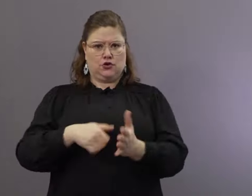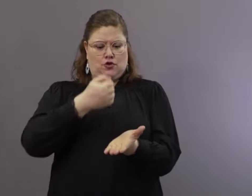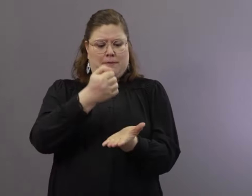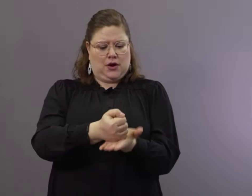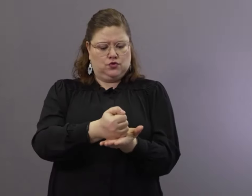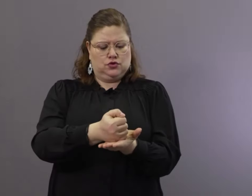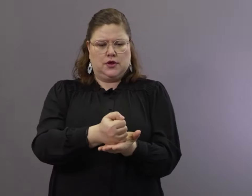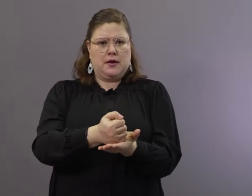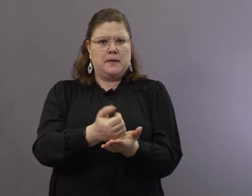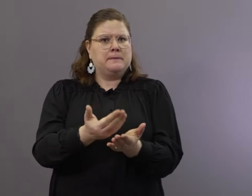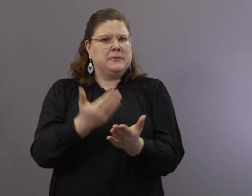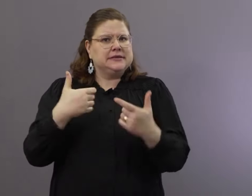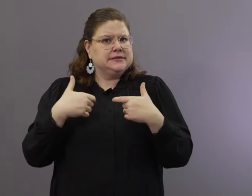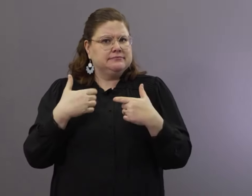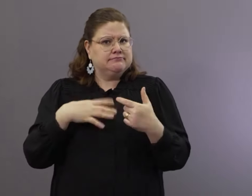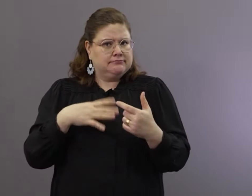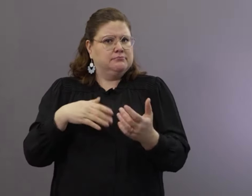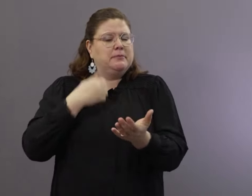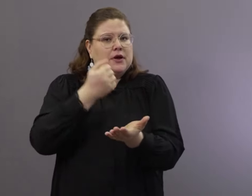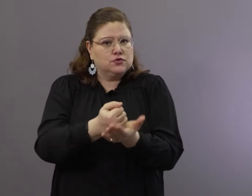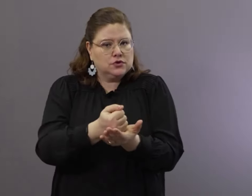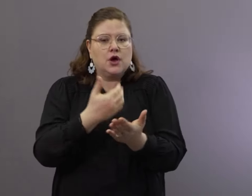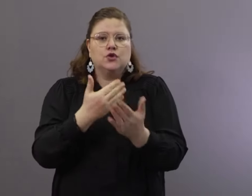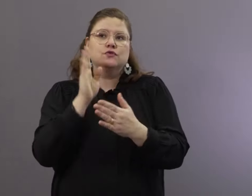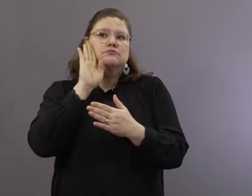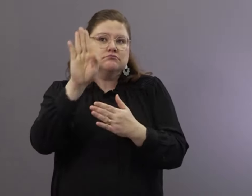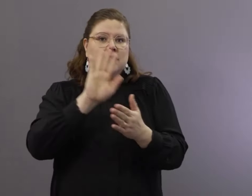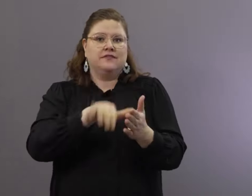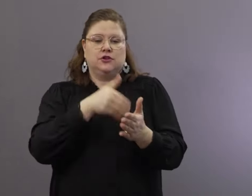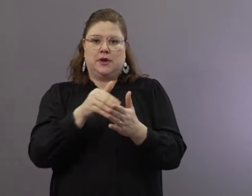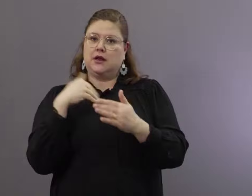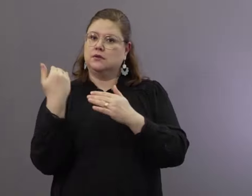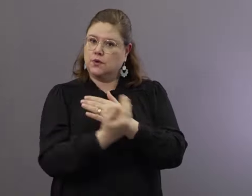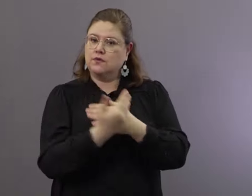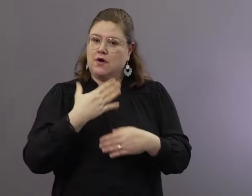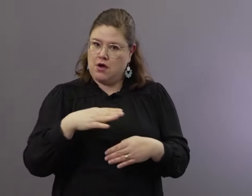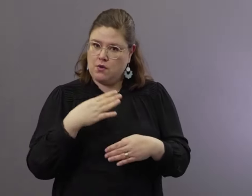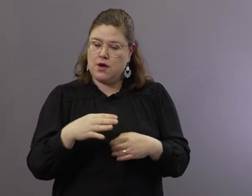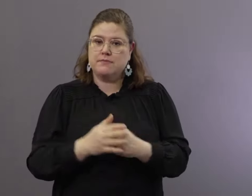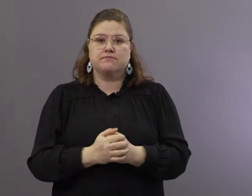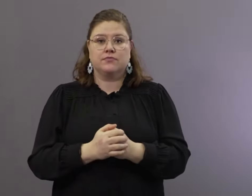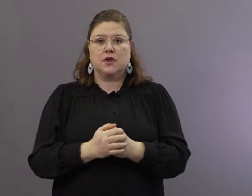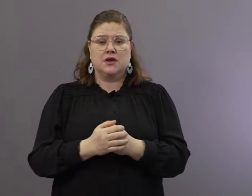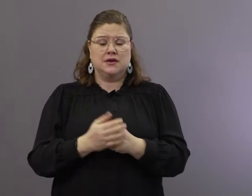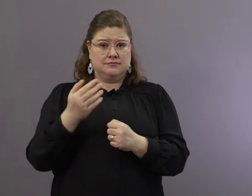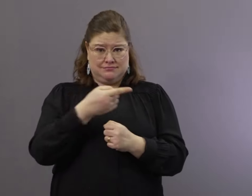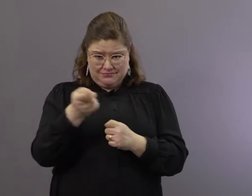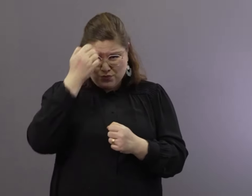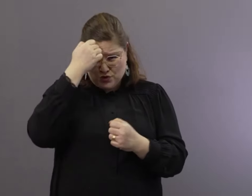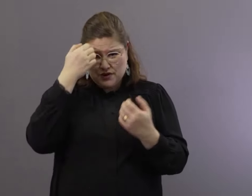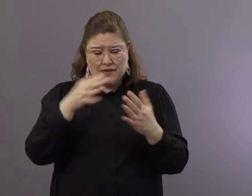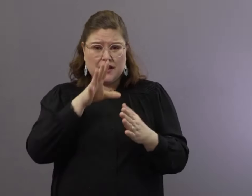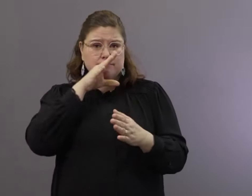pontimena viittomakielen tulevaisuuden turvaaminen. Moni muistaa huolen suomenruotsalaisen